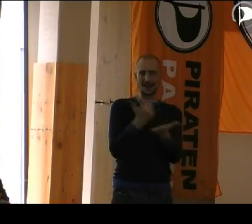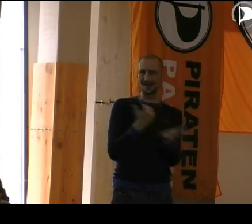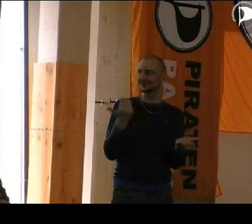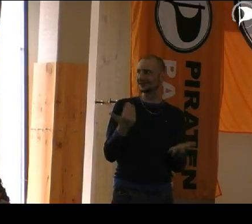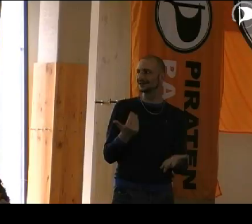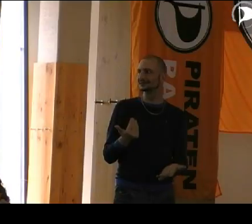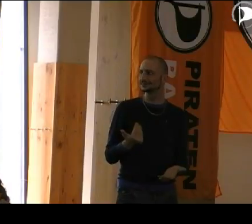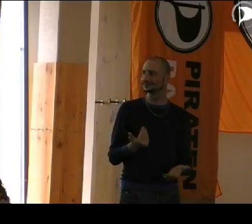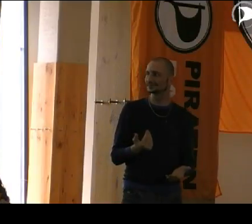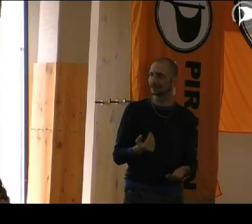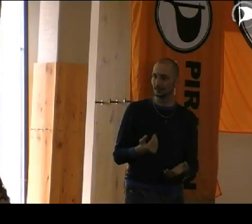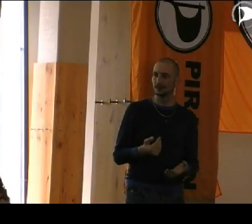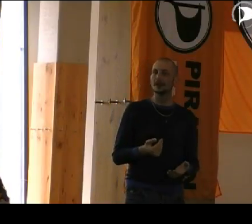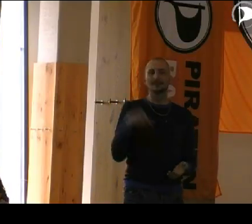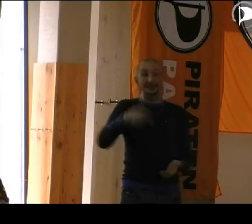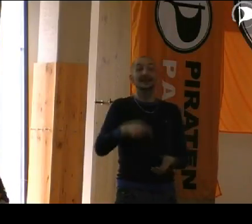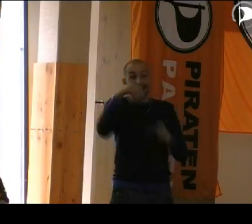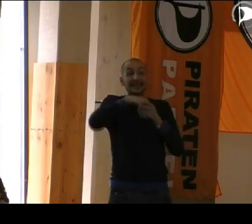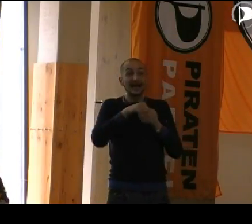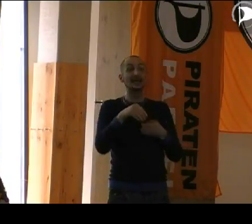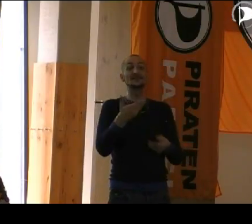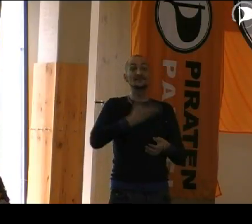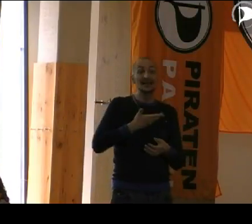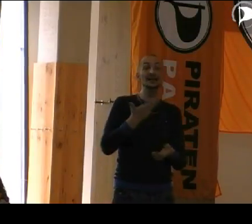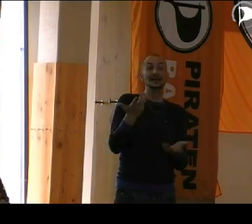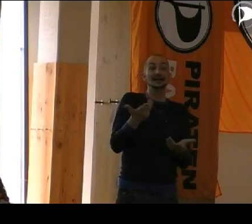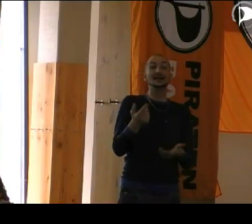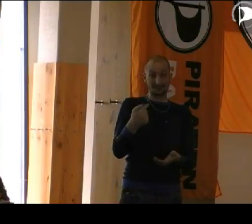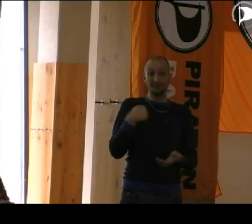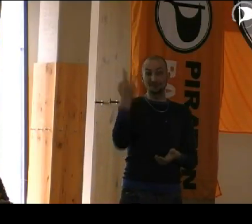ja was er will mich verstanden nur sowie